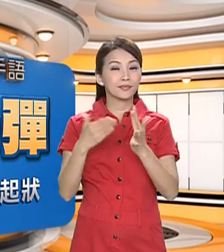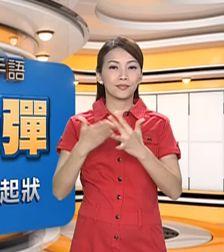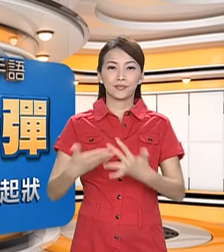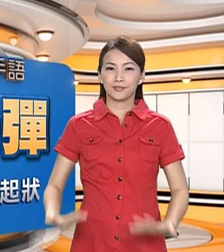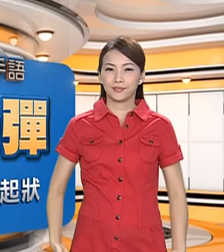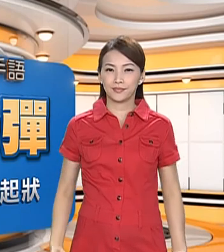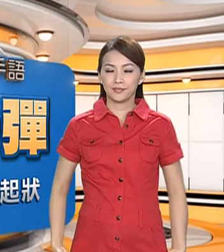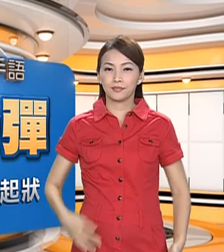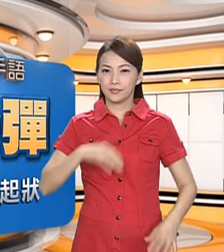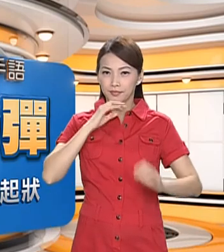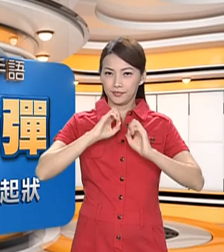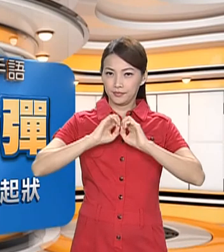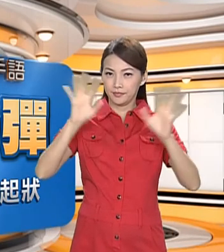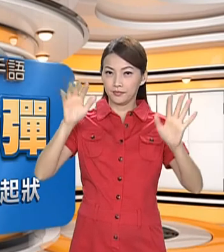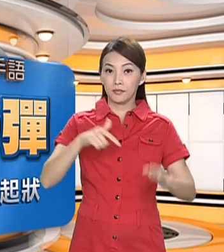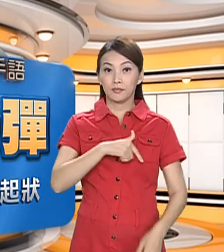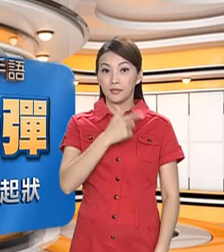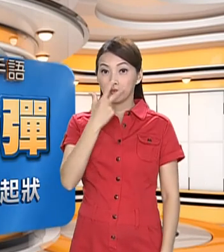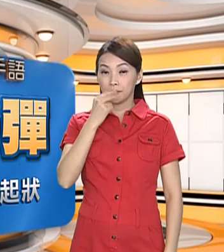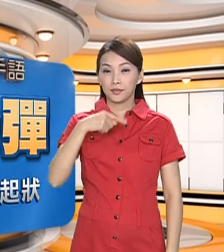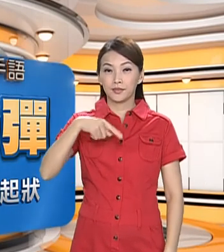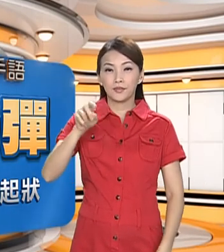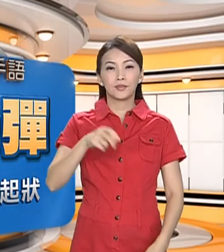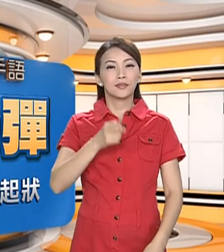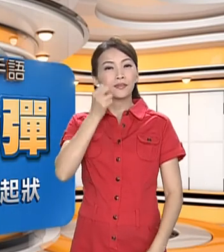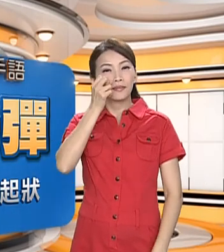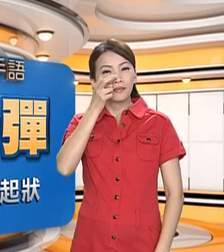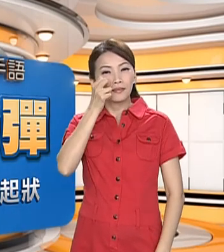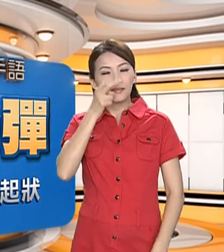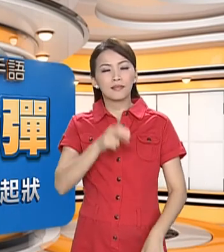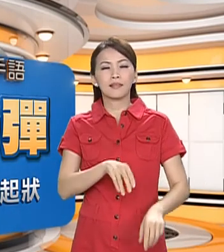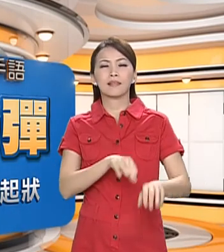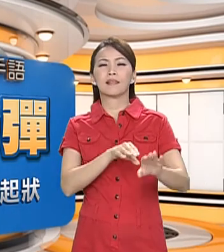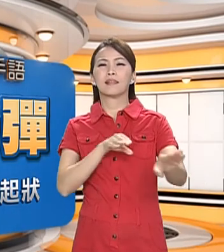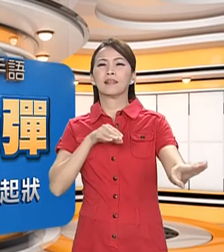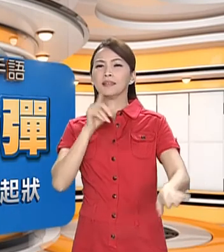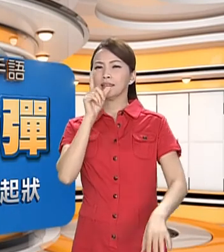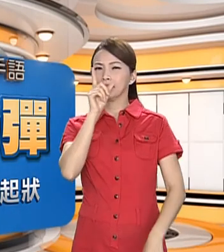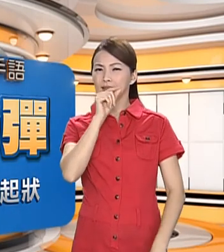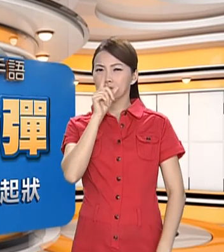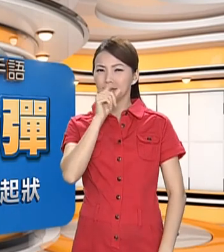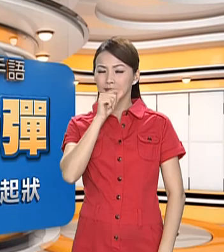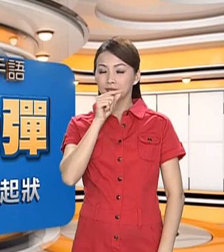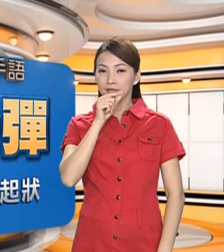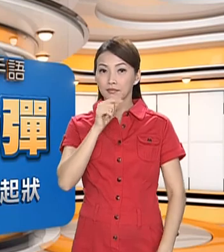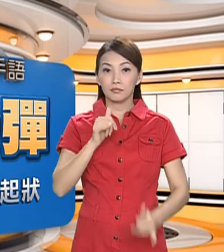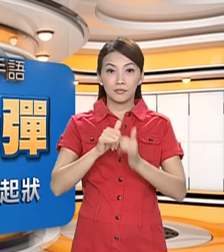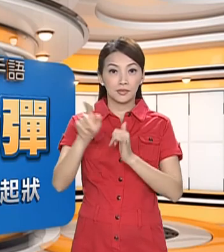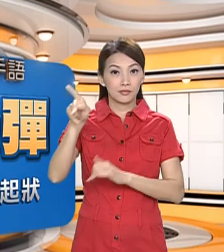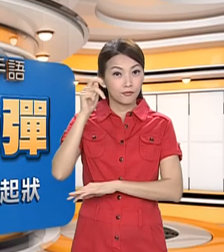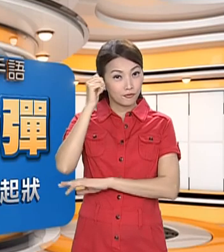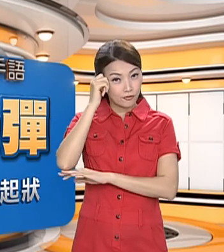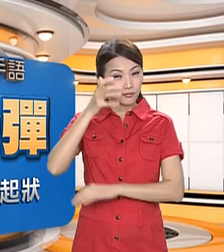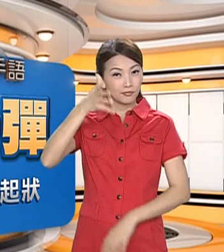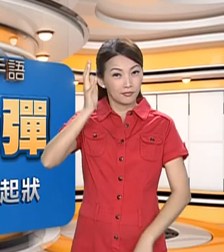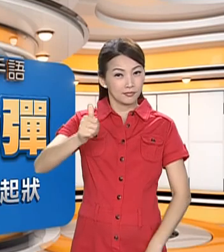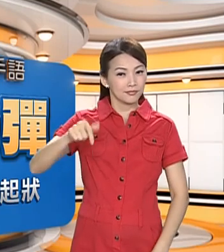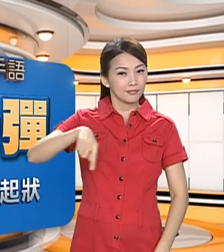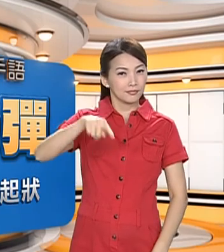学完手语，我们休息一下，稍后要来看星期六日去宜兰老是遇到塞车，就有民宿业